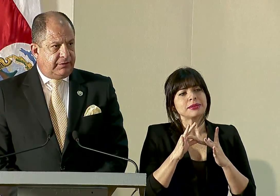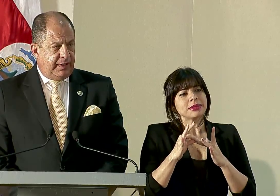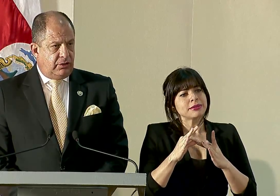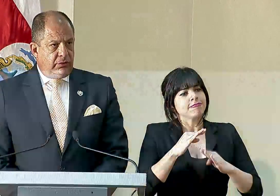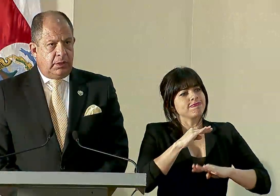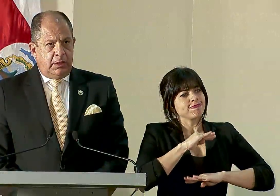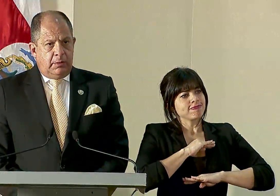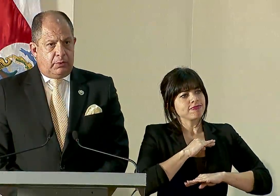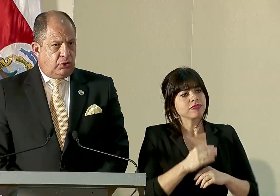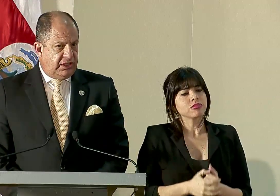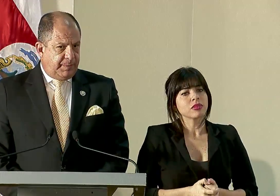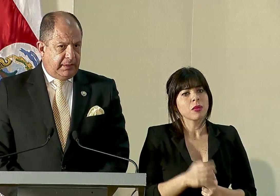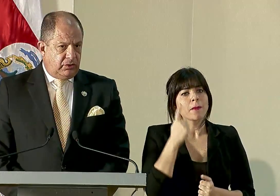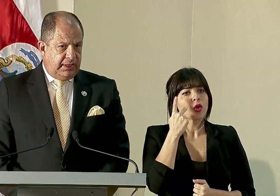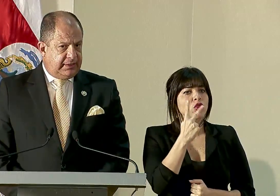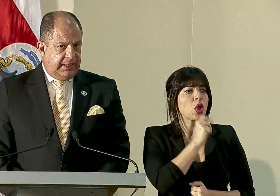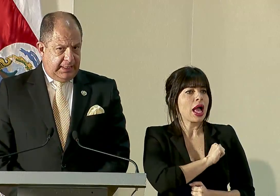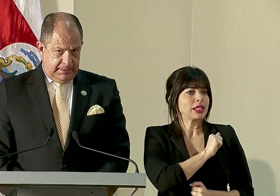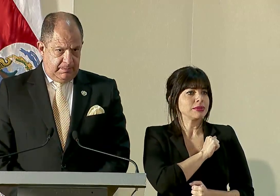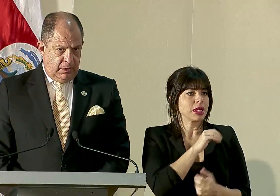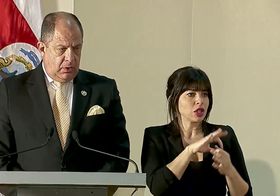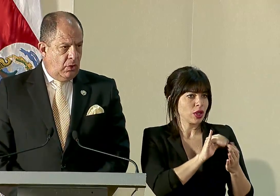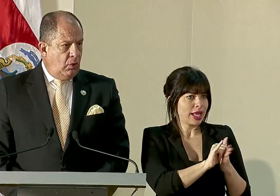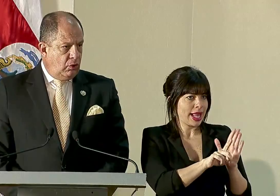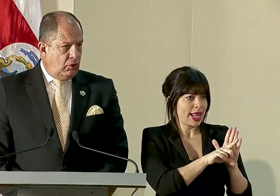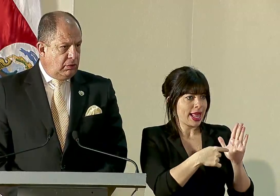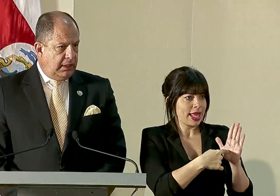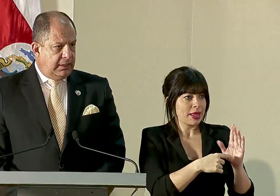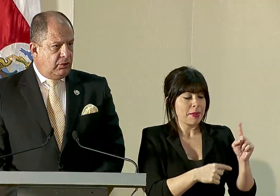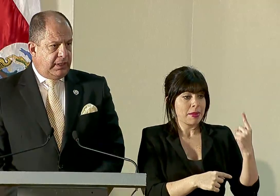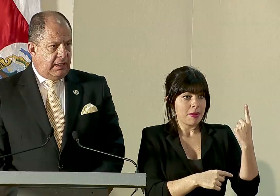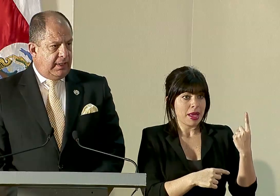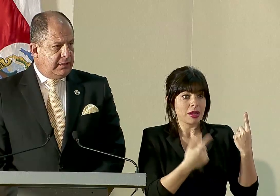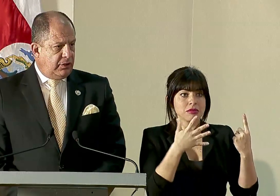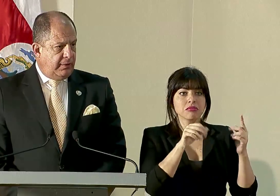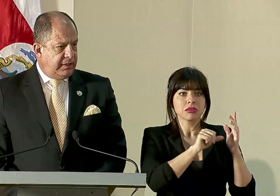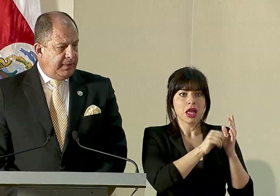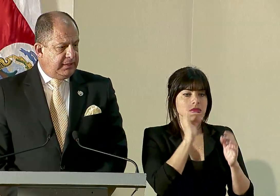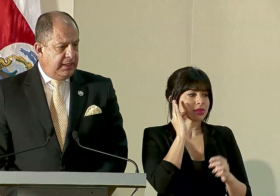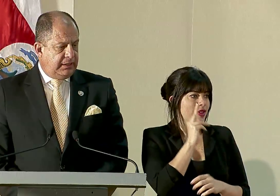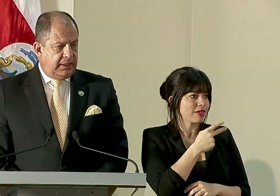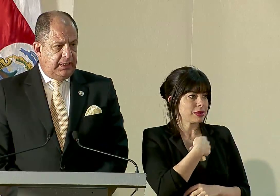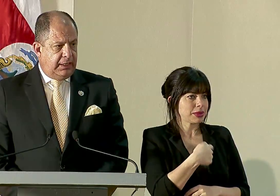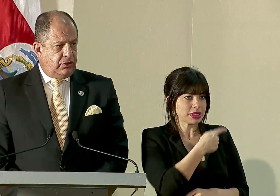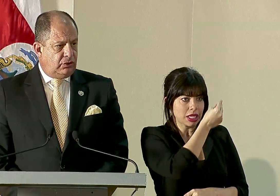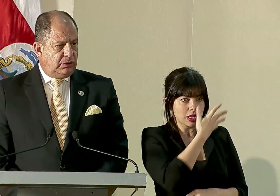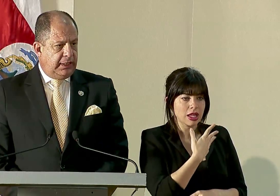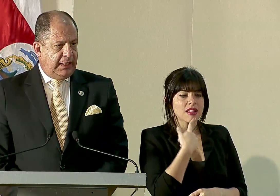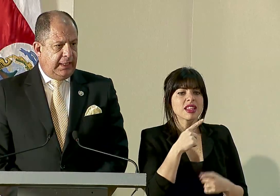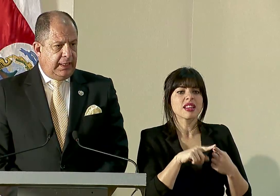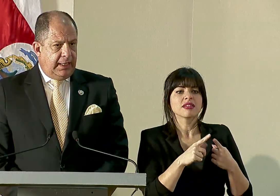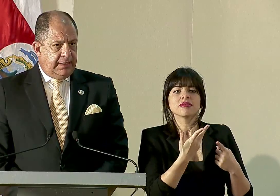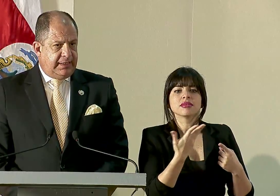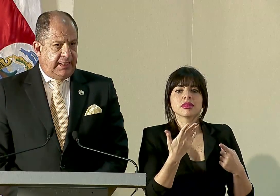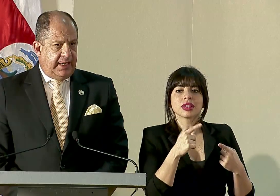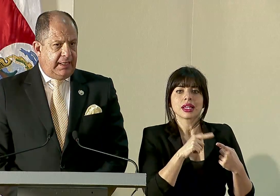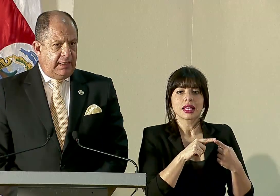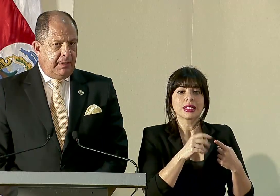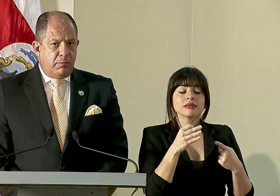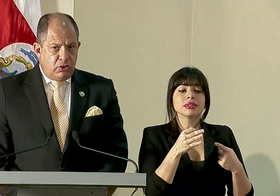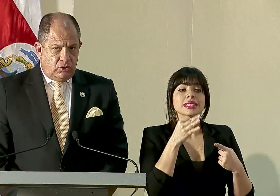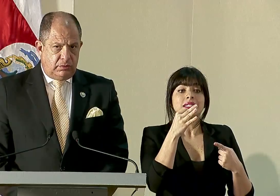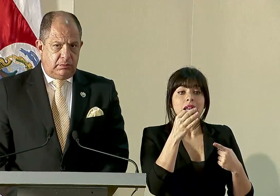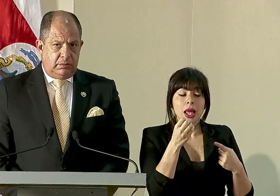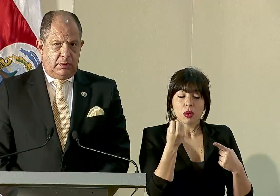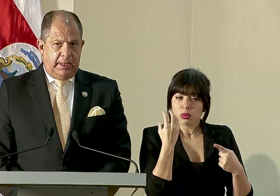satisfecho por dos aspectos de esta ley. Uno, que ya subrayaba la señora Vicepresidenta, el hecho de que será